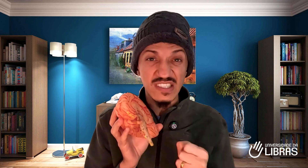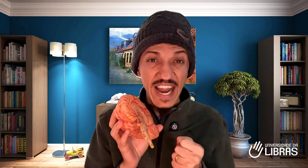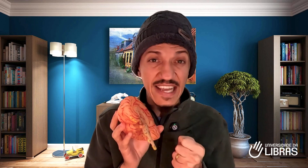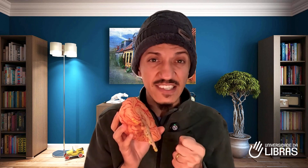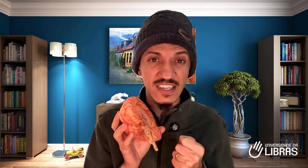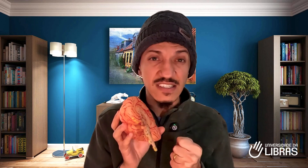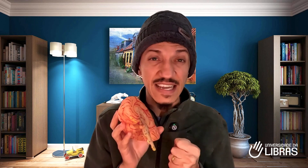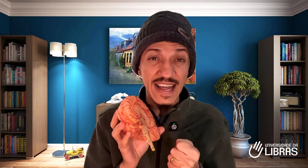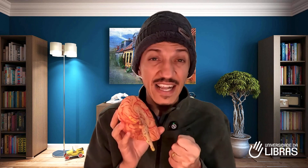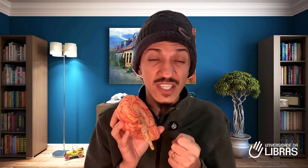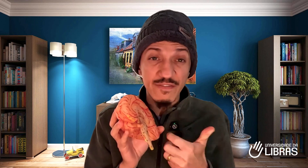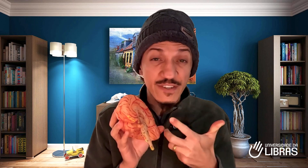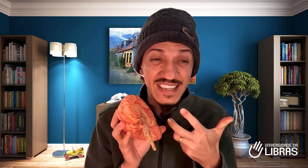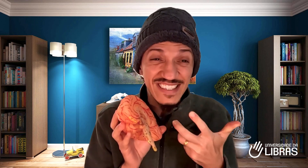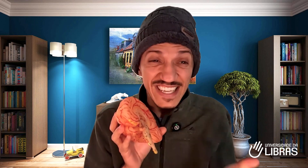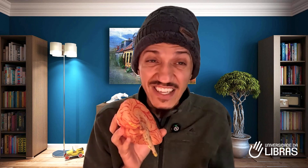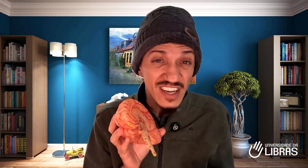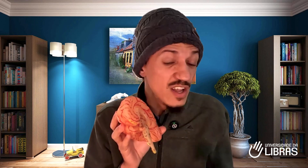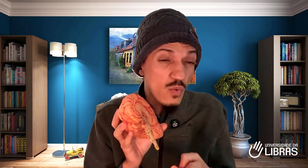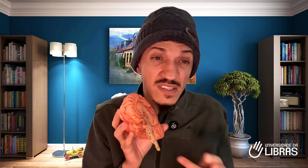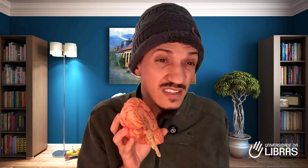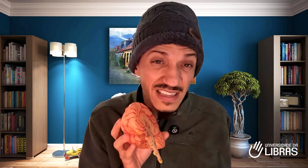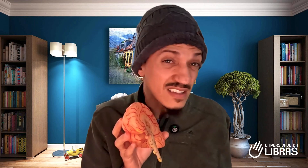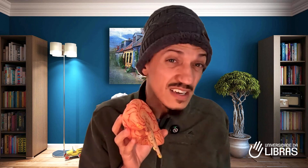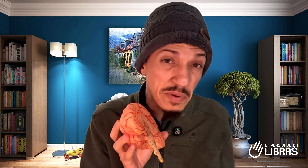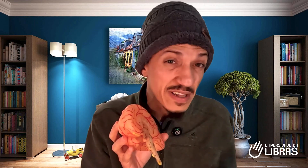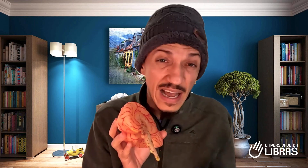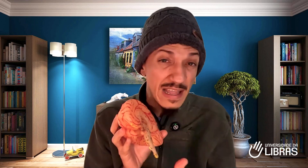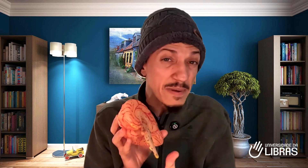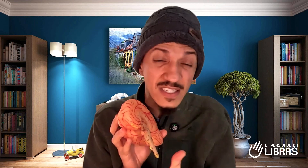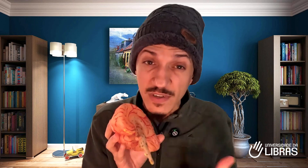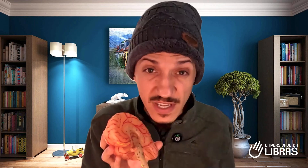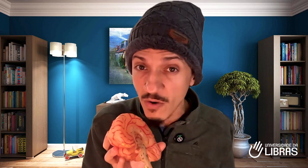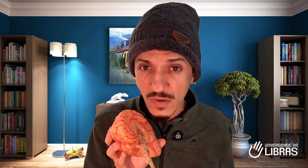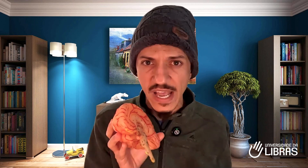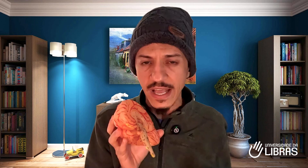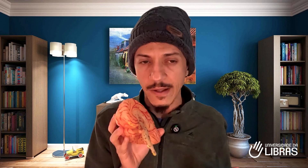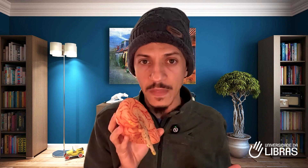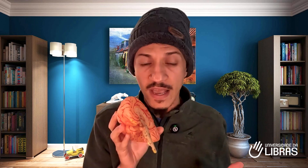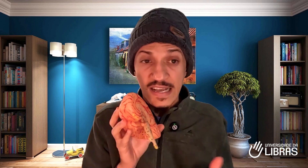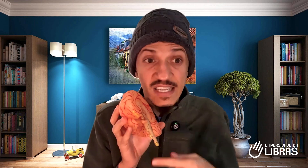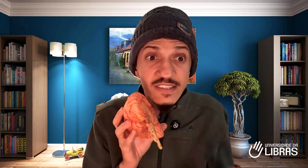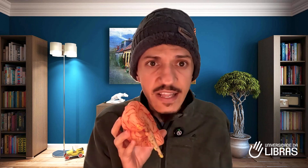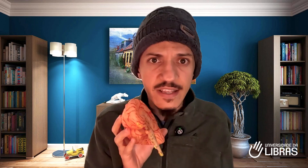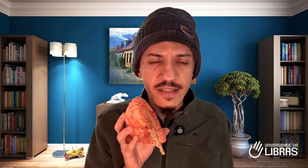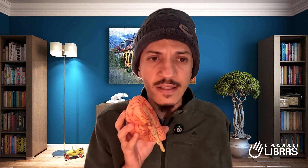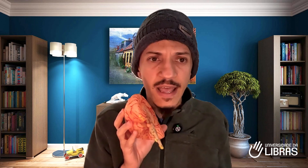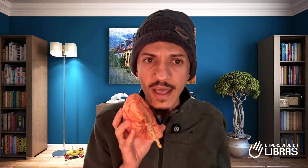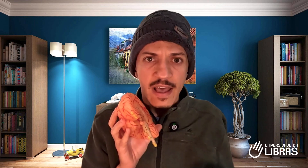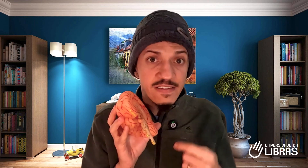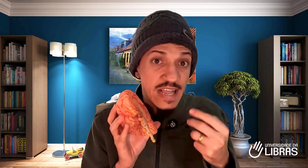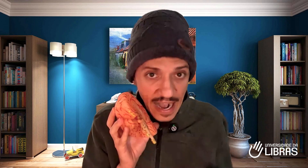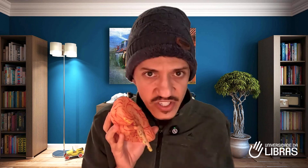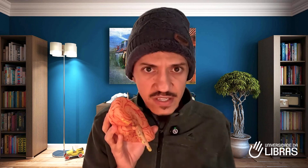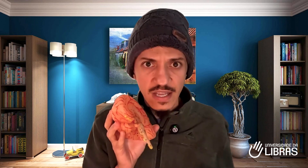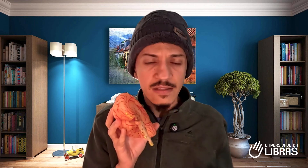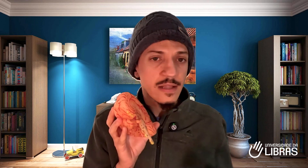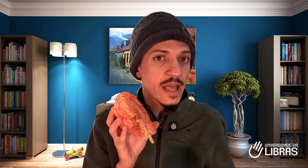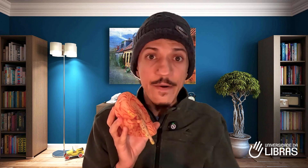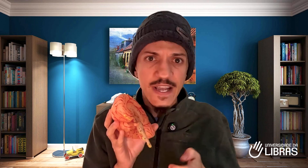e de ansiedade que você sente ali quando você está tentando aprender a Libras e você não consegue. Você tenta entender, você acha que você entendeu e de